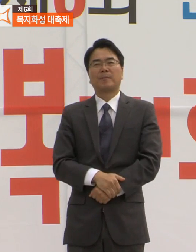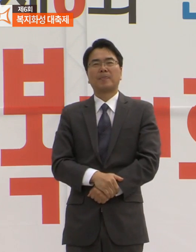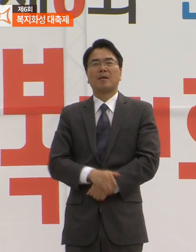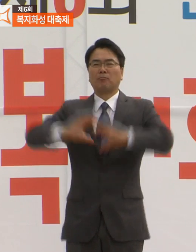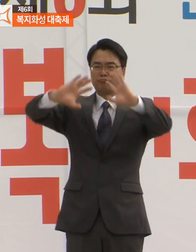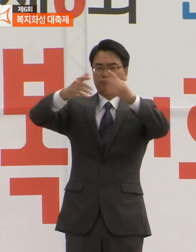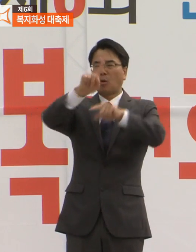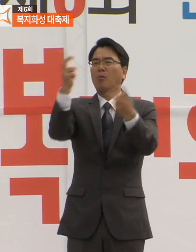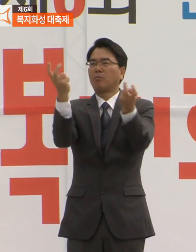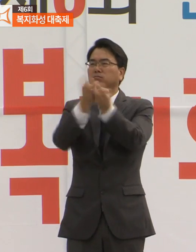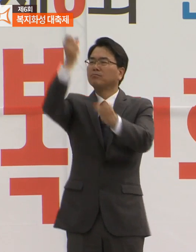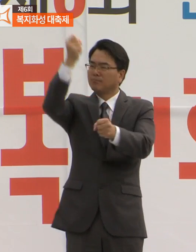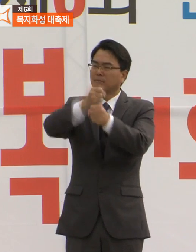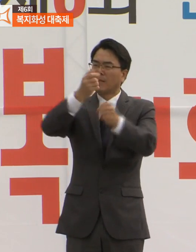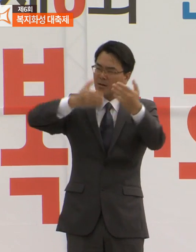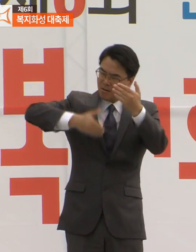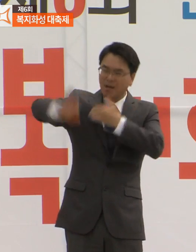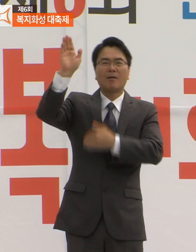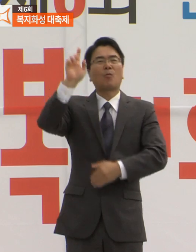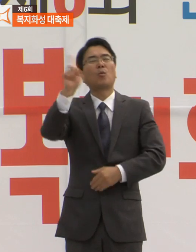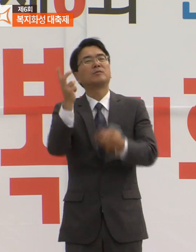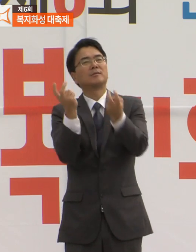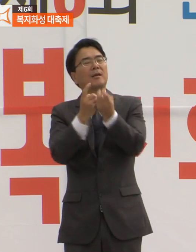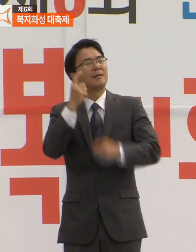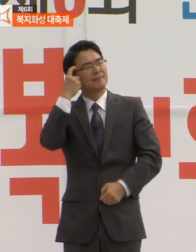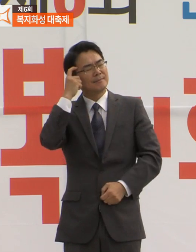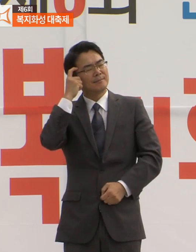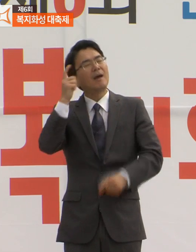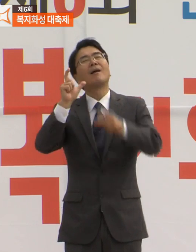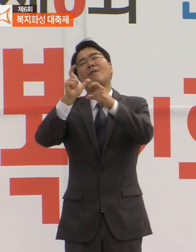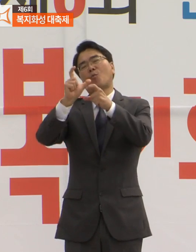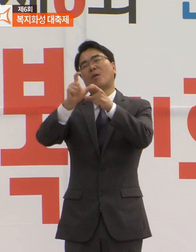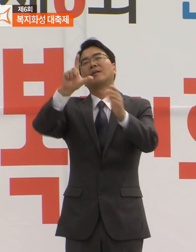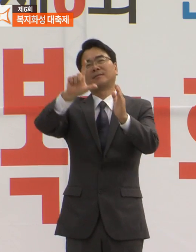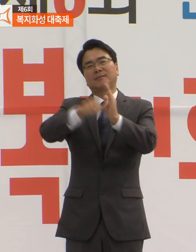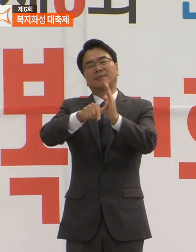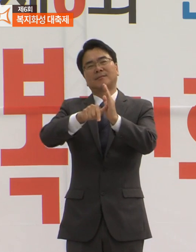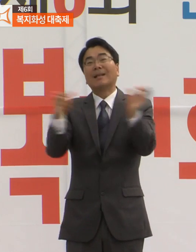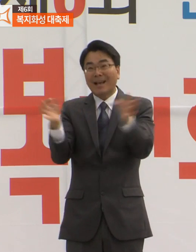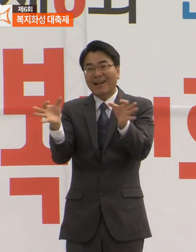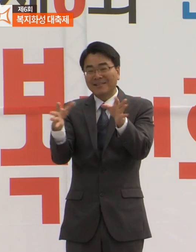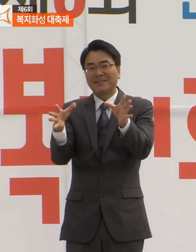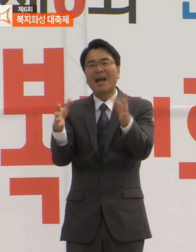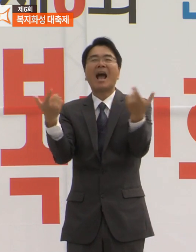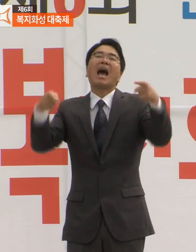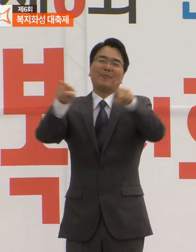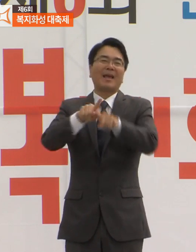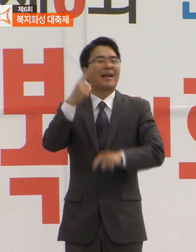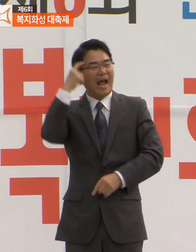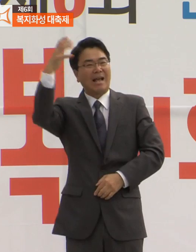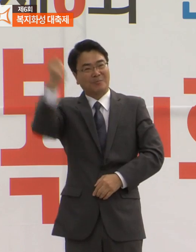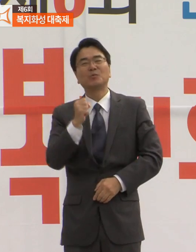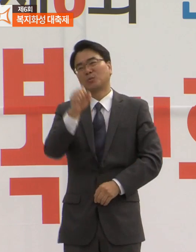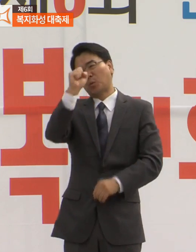나라를 또 어떻게 만들어가야 될 것인가, 이런 거를 한번 같이 고민해보는 시간, 잠깐이라도 이런 거 한번 가졌으면 어떨까